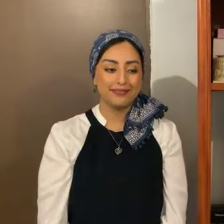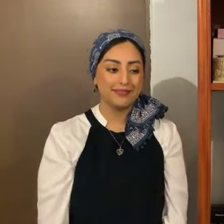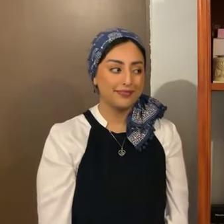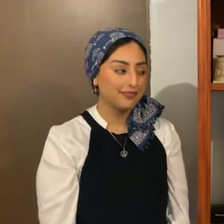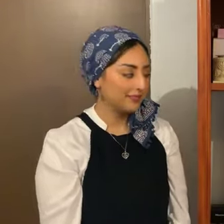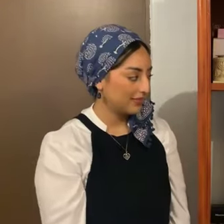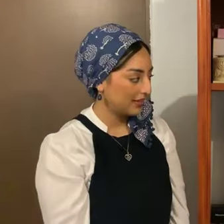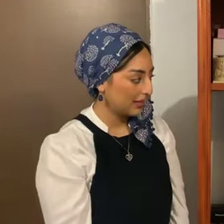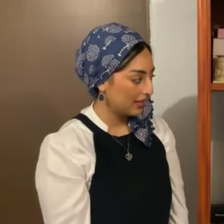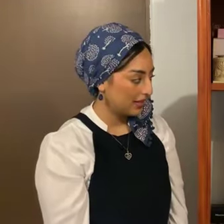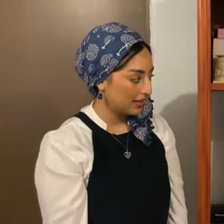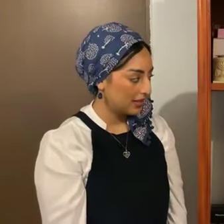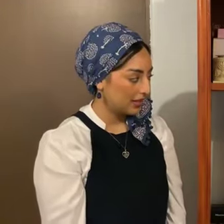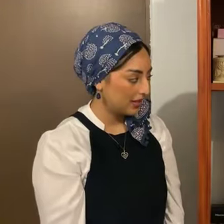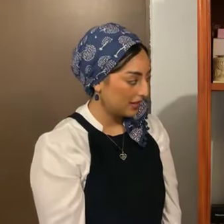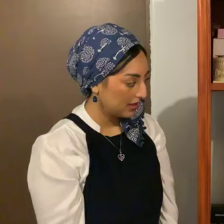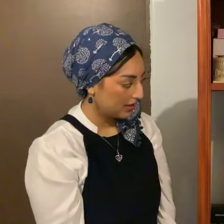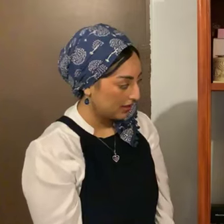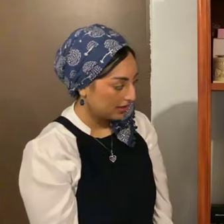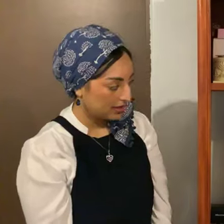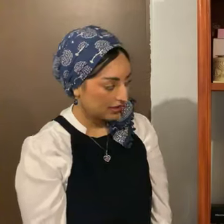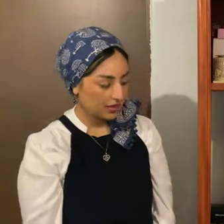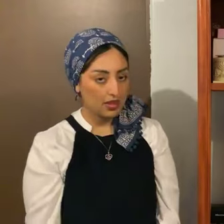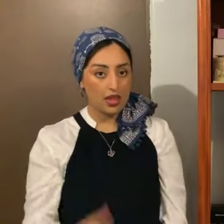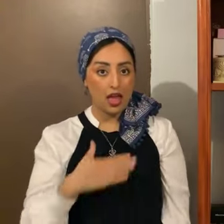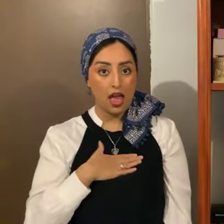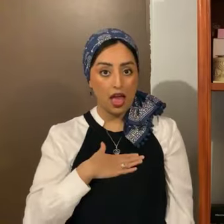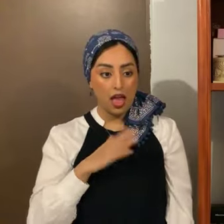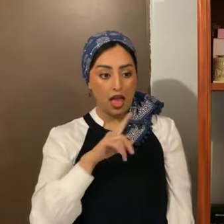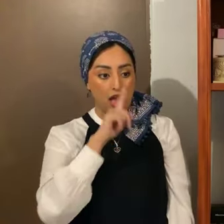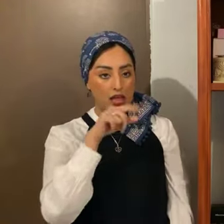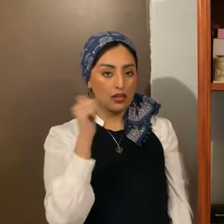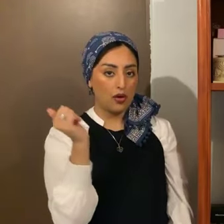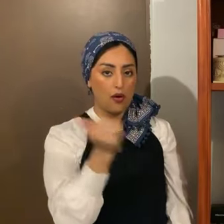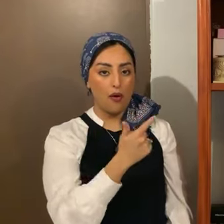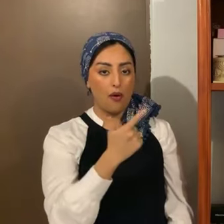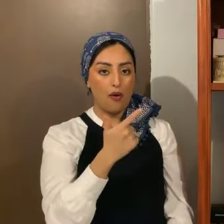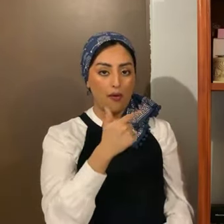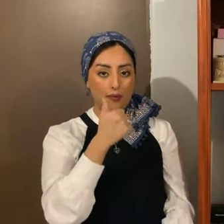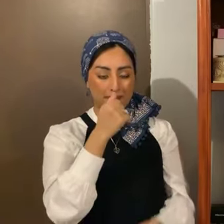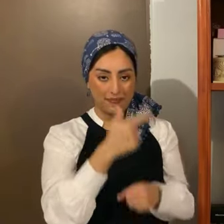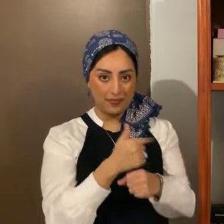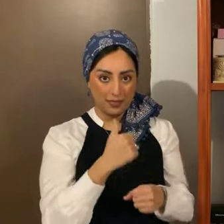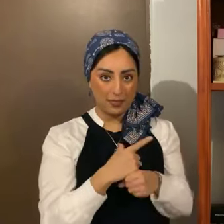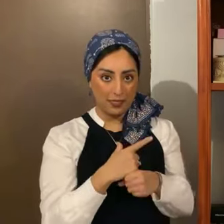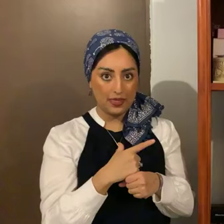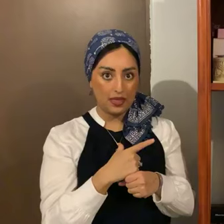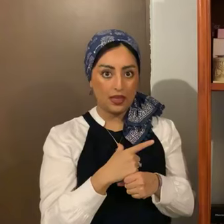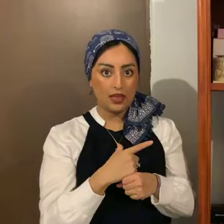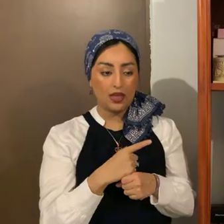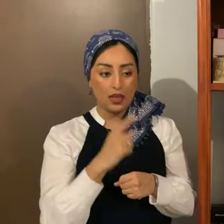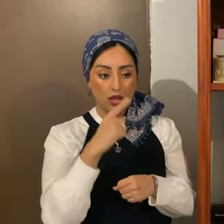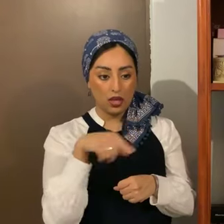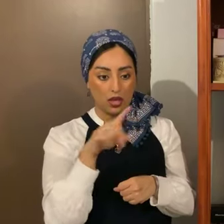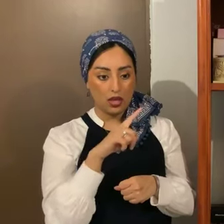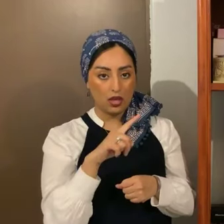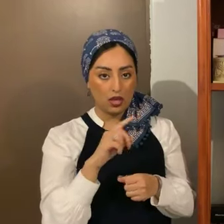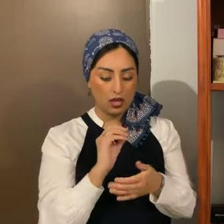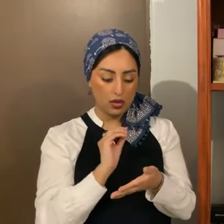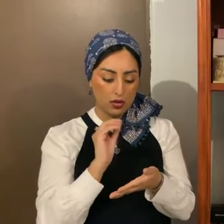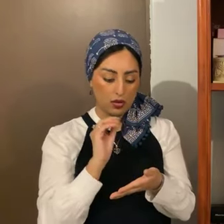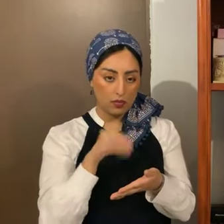y yo les pedí a todos los alumnos o discípulos, o como quieran llamarle, que pusieran